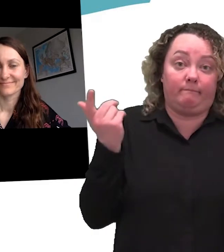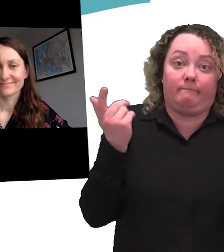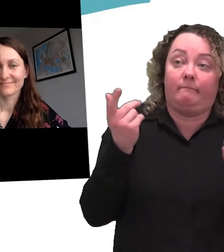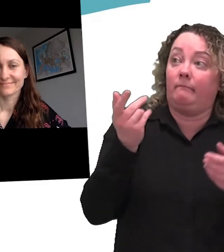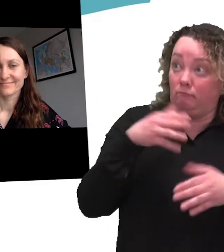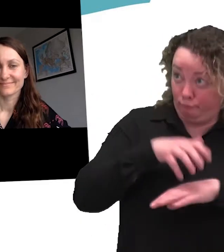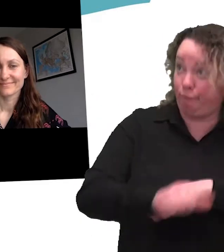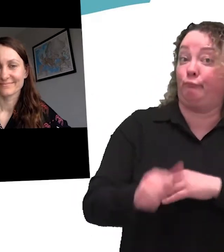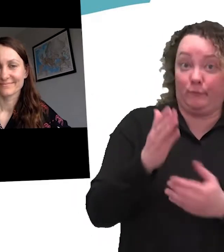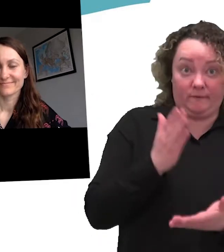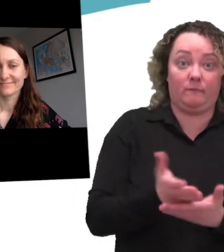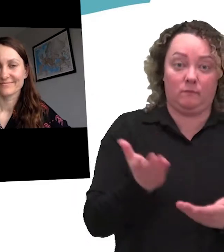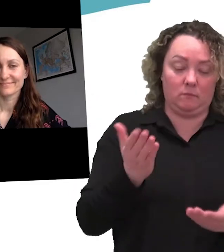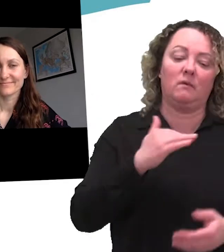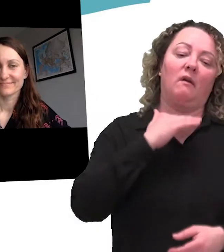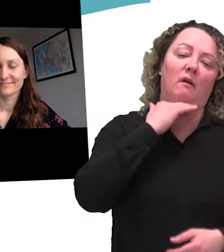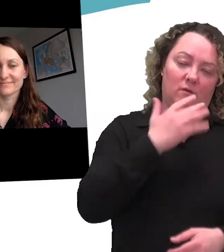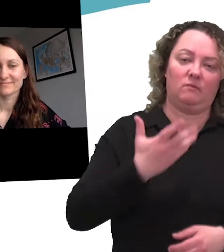tinka,